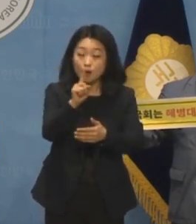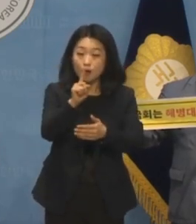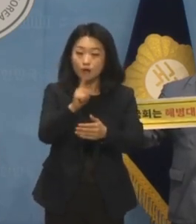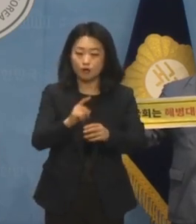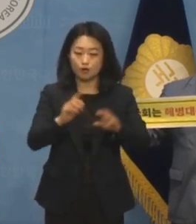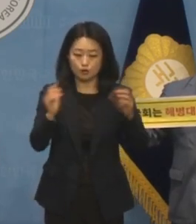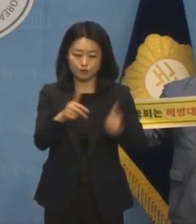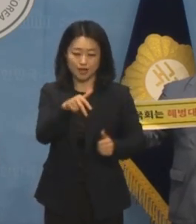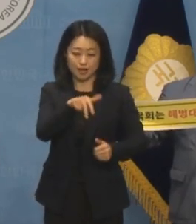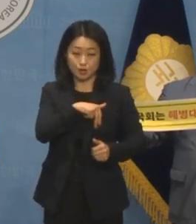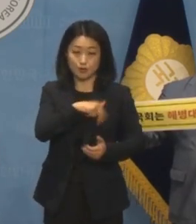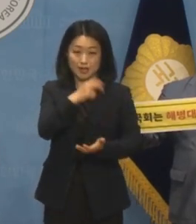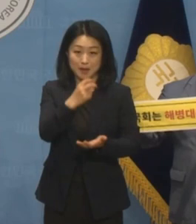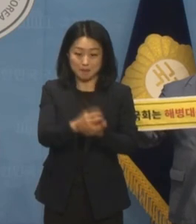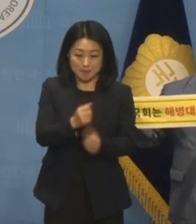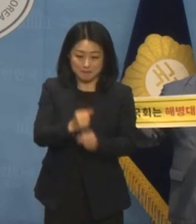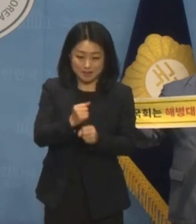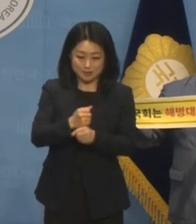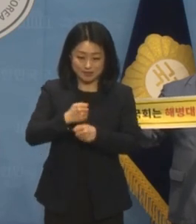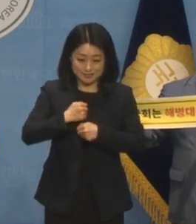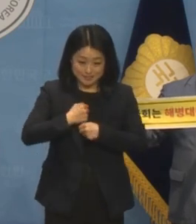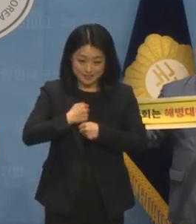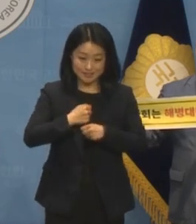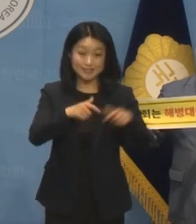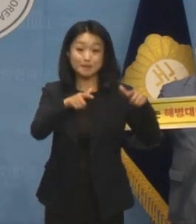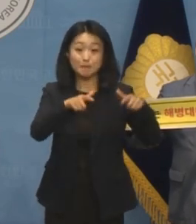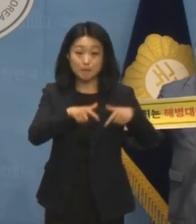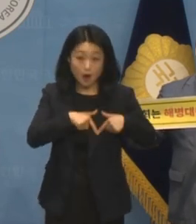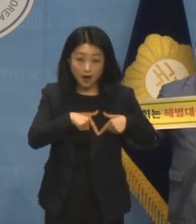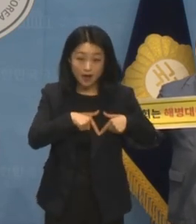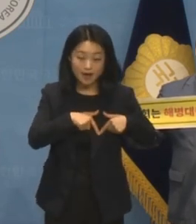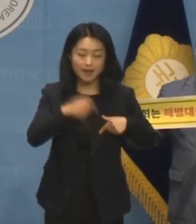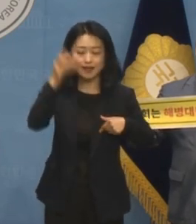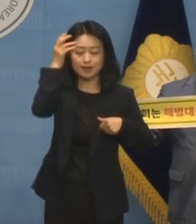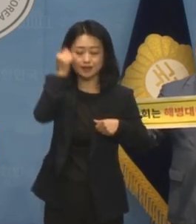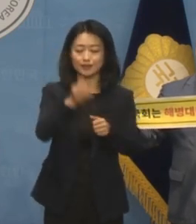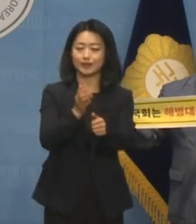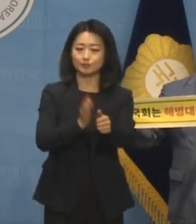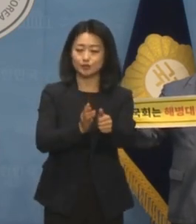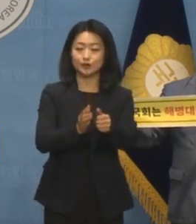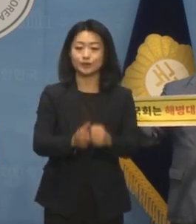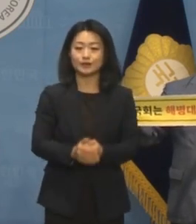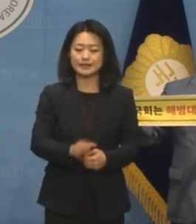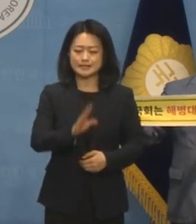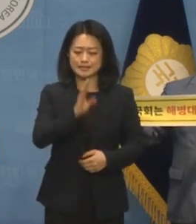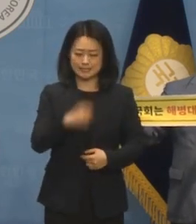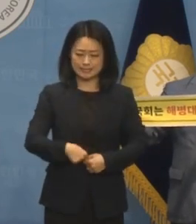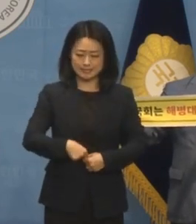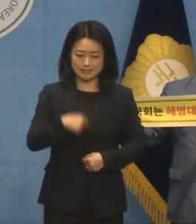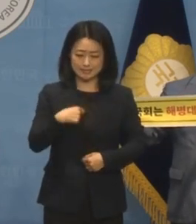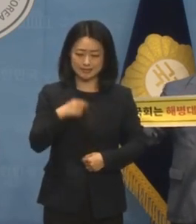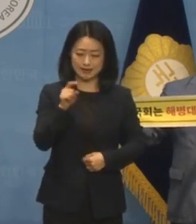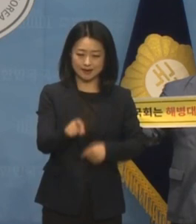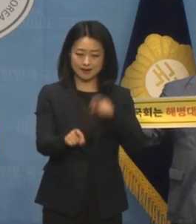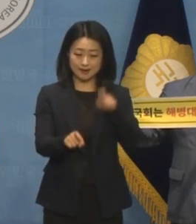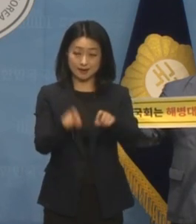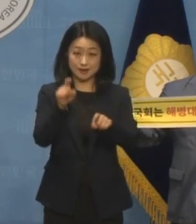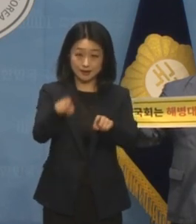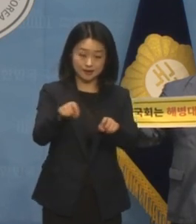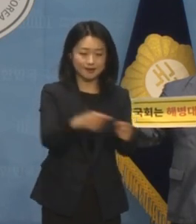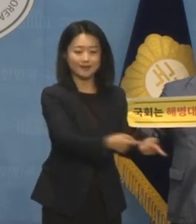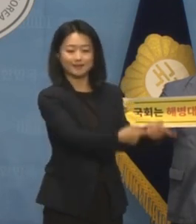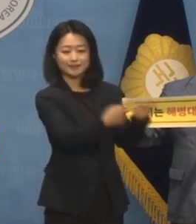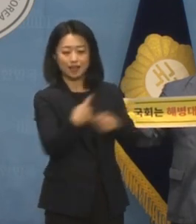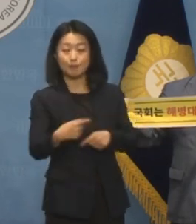명예와 자존심을 꼭 지켜주십시오. 진실로 향하는 역사적인 이런 도도한 흐름에 함께하여